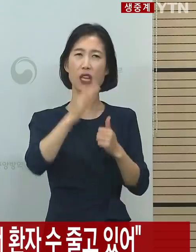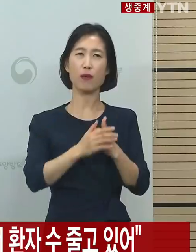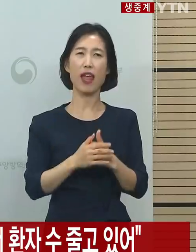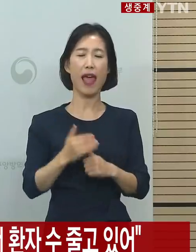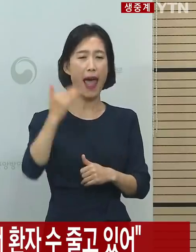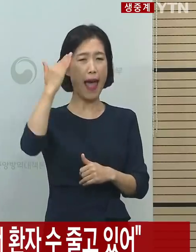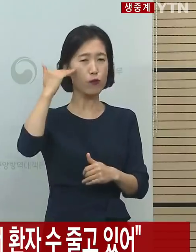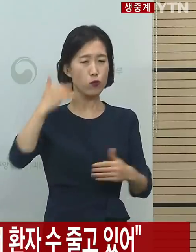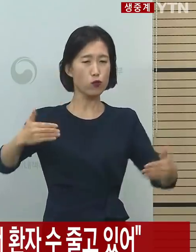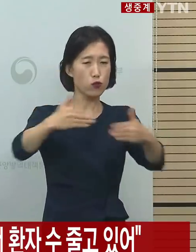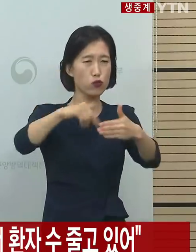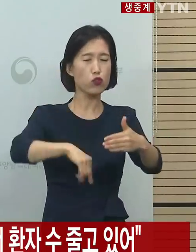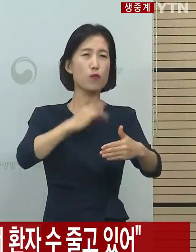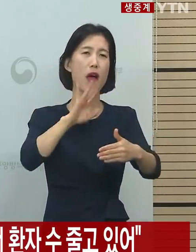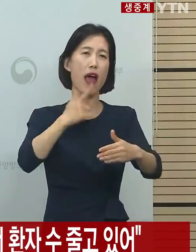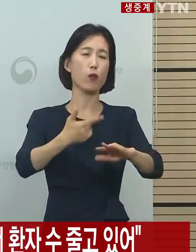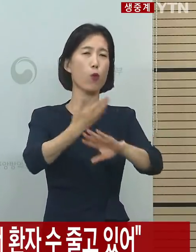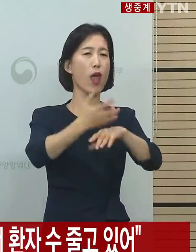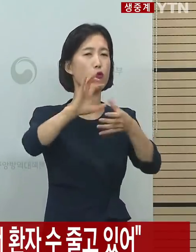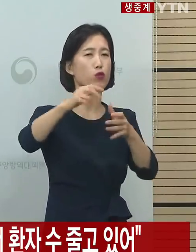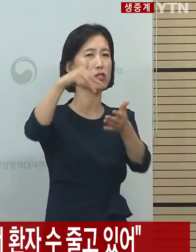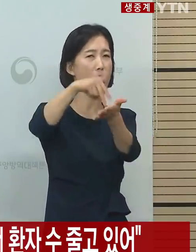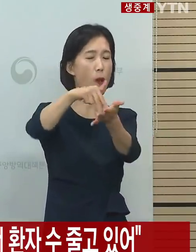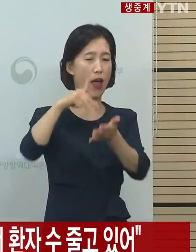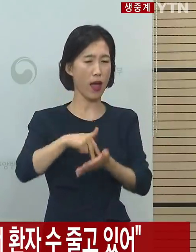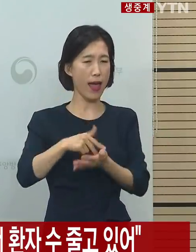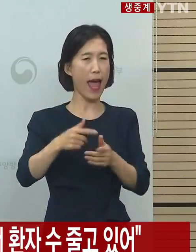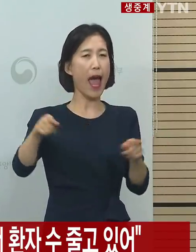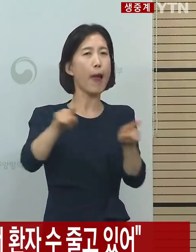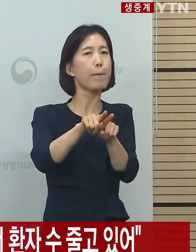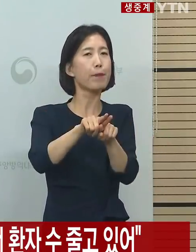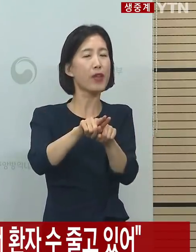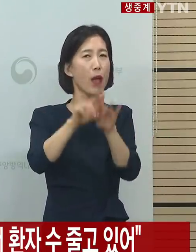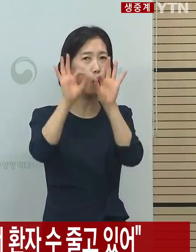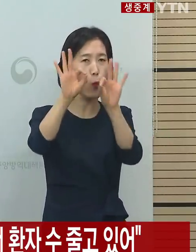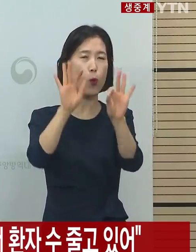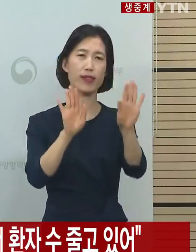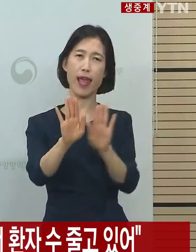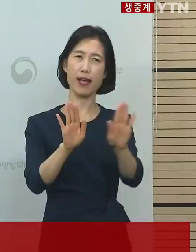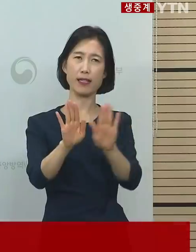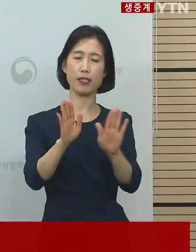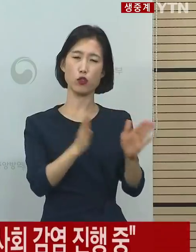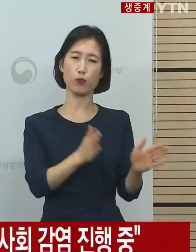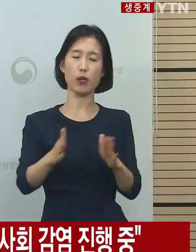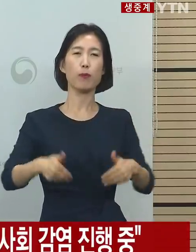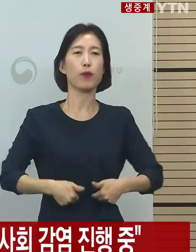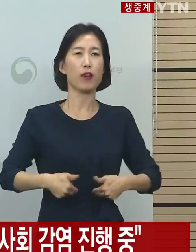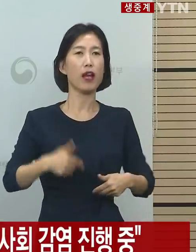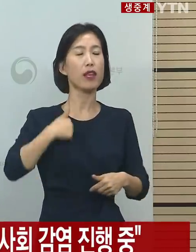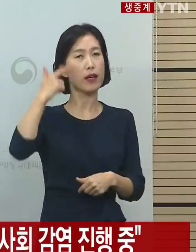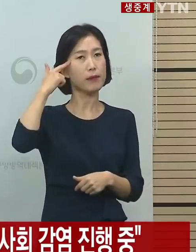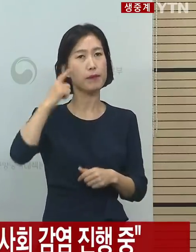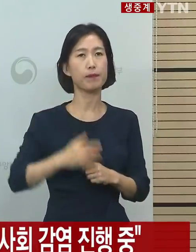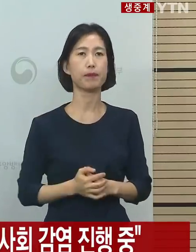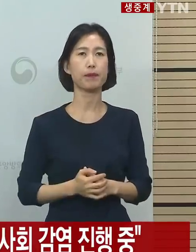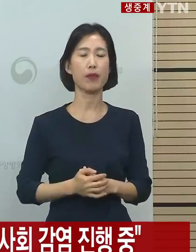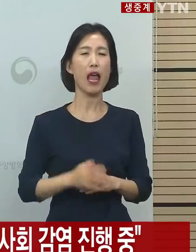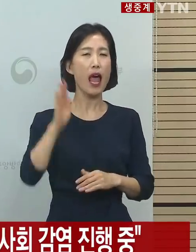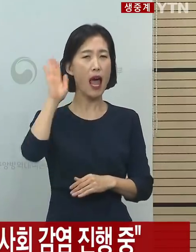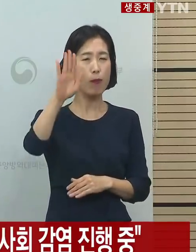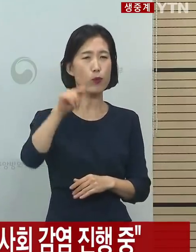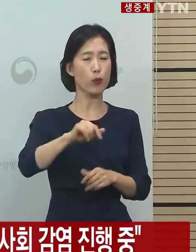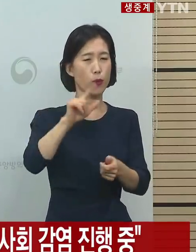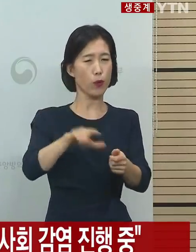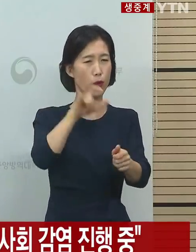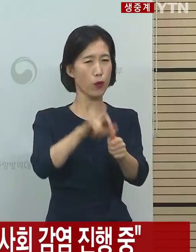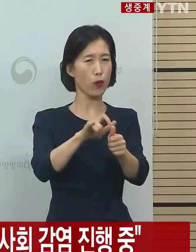유입에 대한 우려 이 부분을 좀 같이 전망을 하면서 대응을 하고 봐야 될 거라고 생각하고 있습니다. 추세에